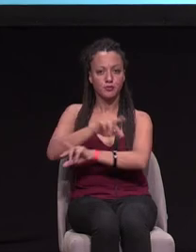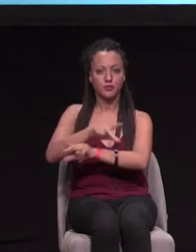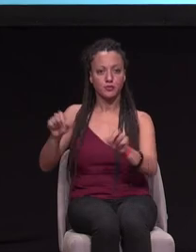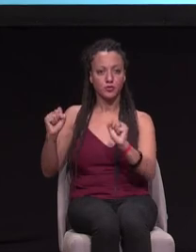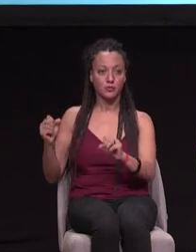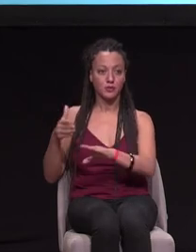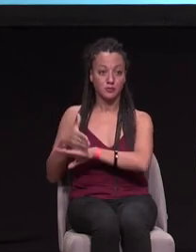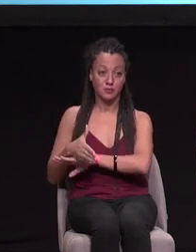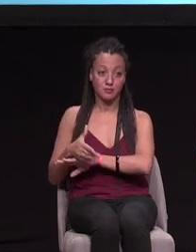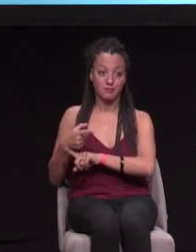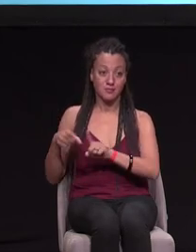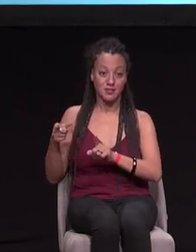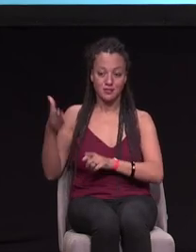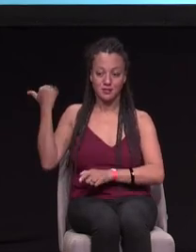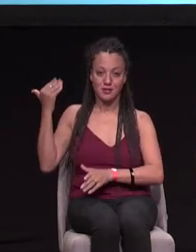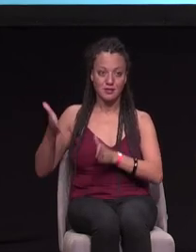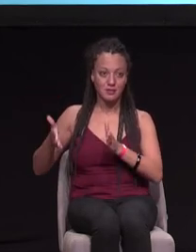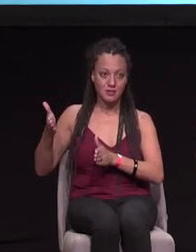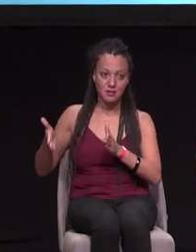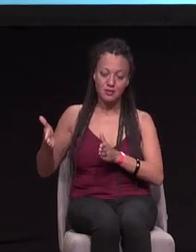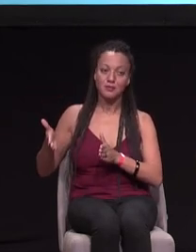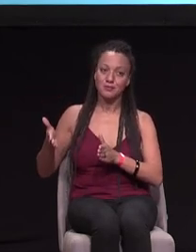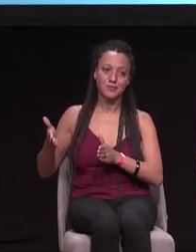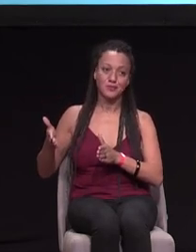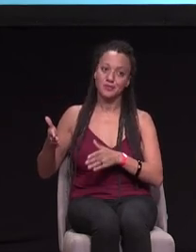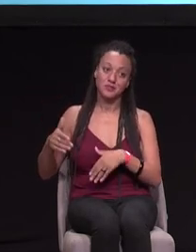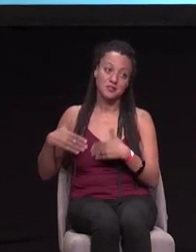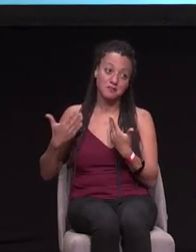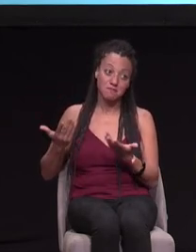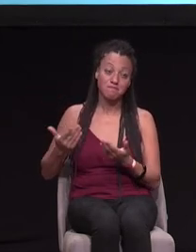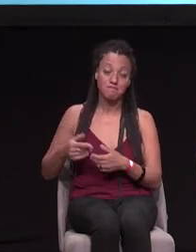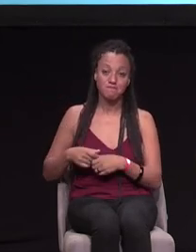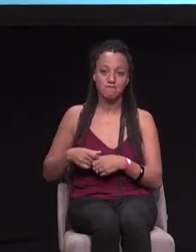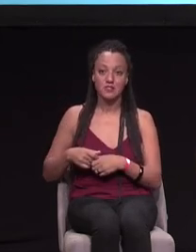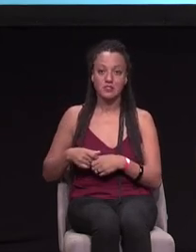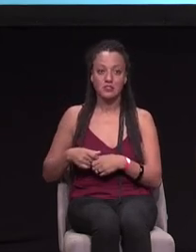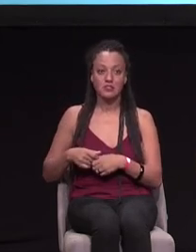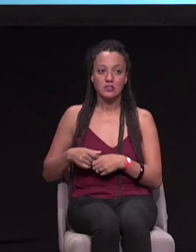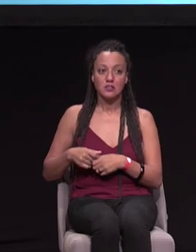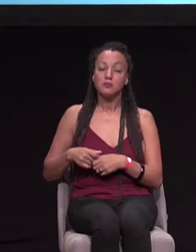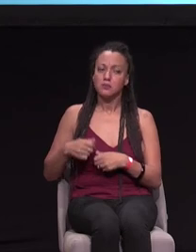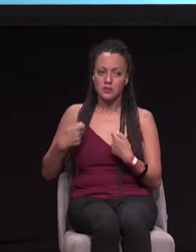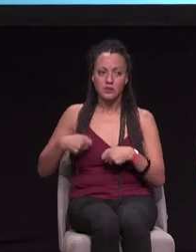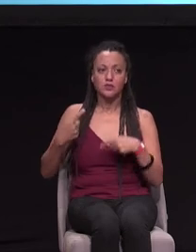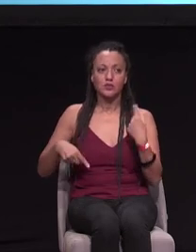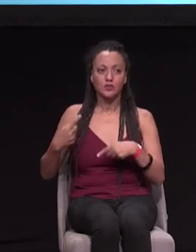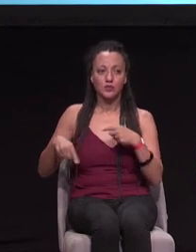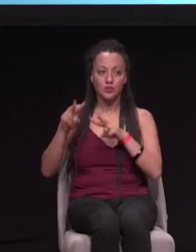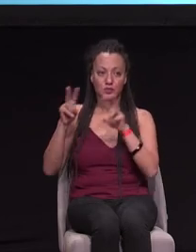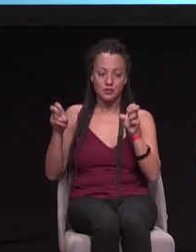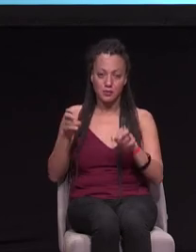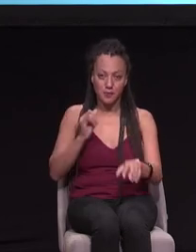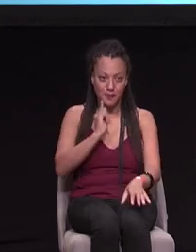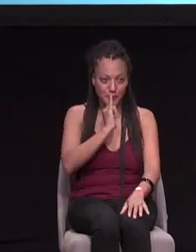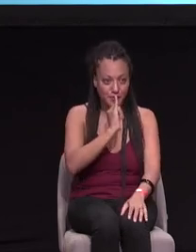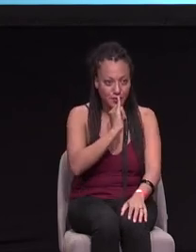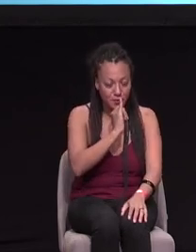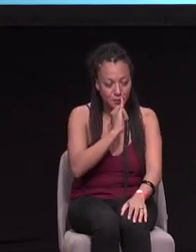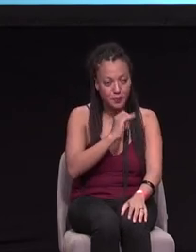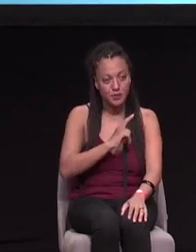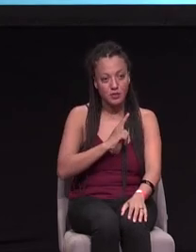é essa essa questão para ser discutida ali né mas por exemplo eu tenho uma amiga que